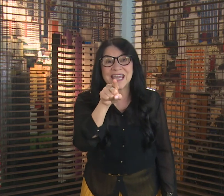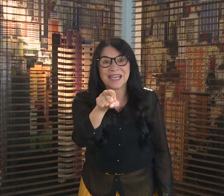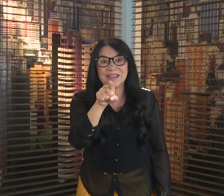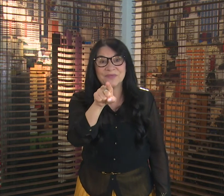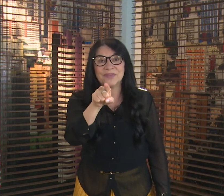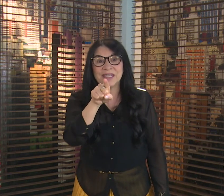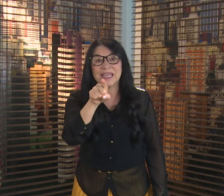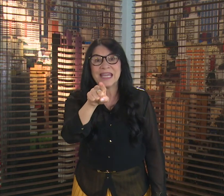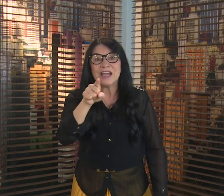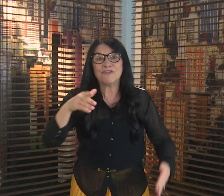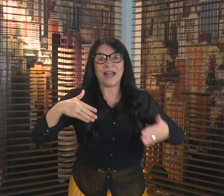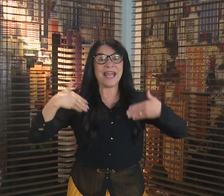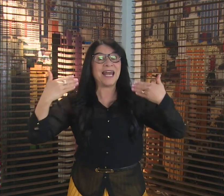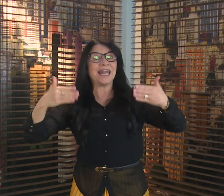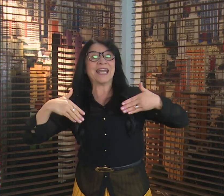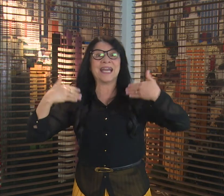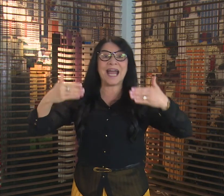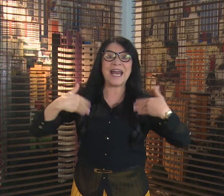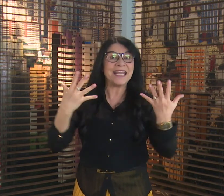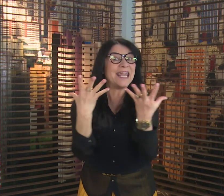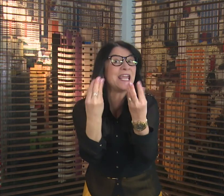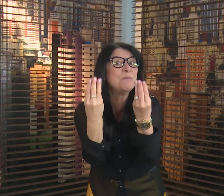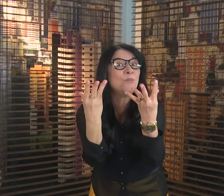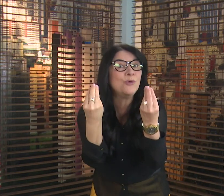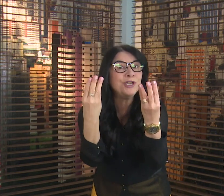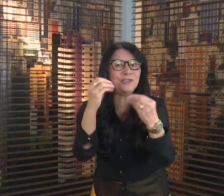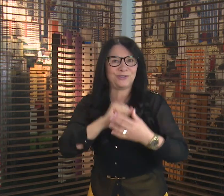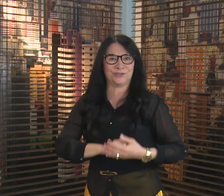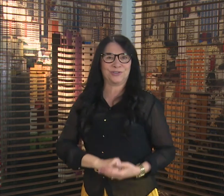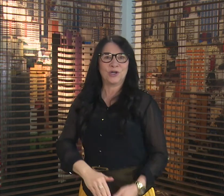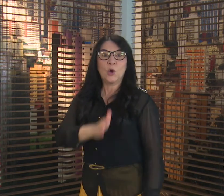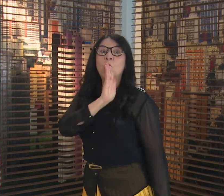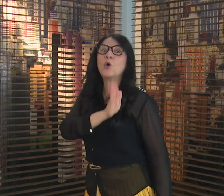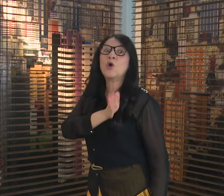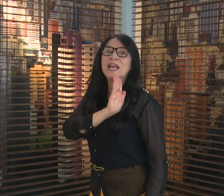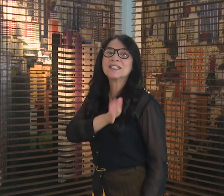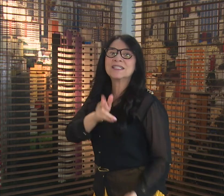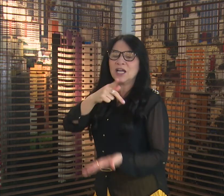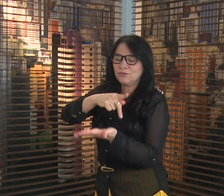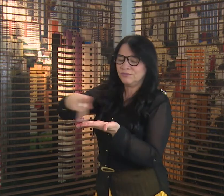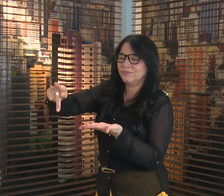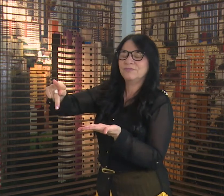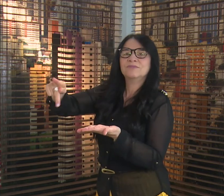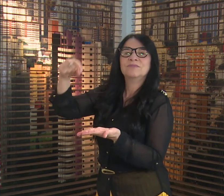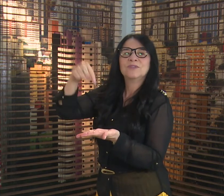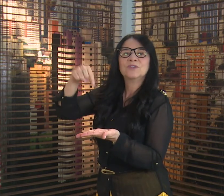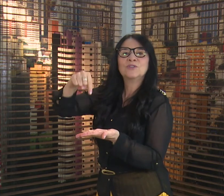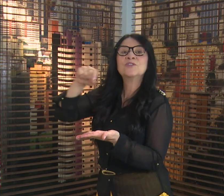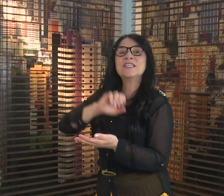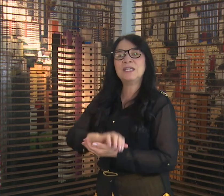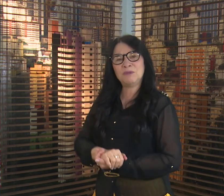você vai alegrar e muito o coração dos